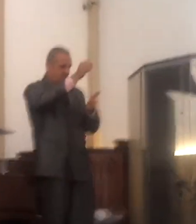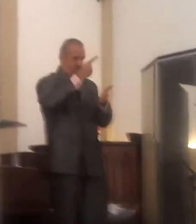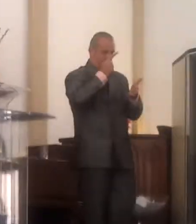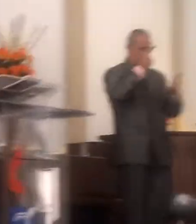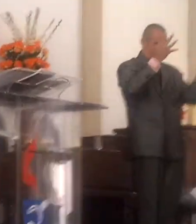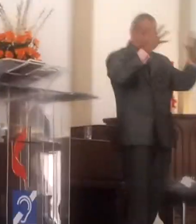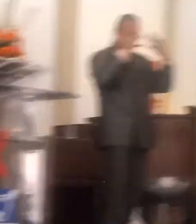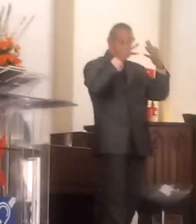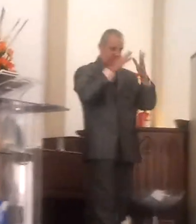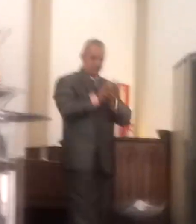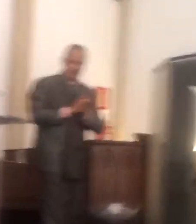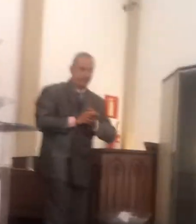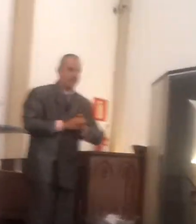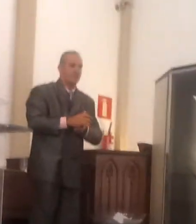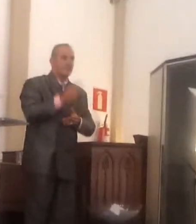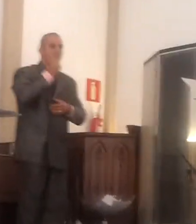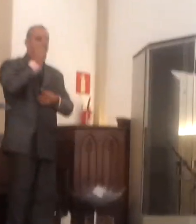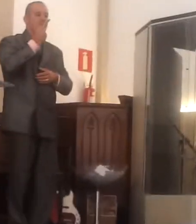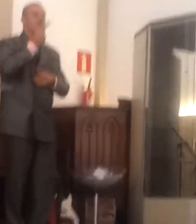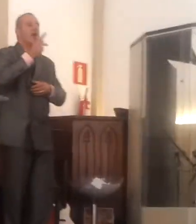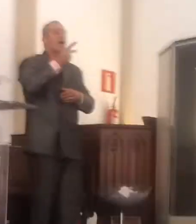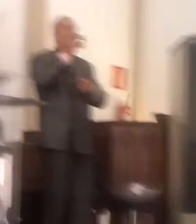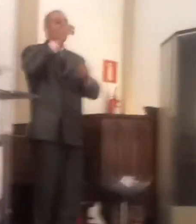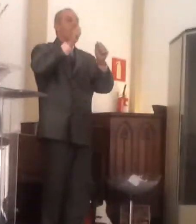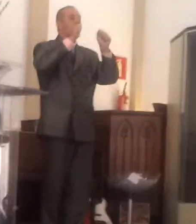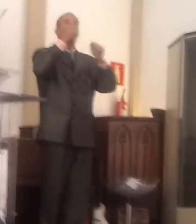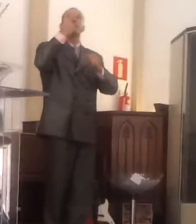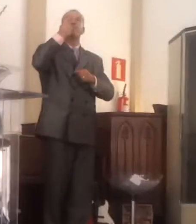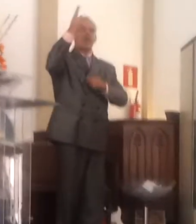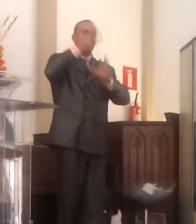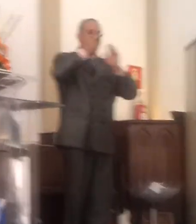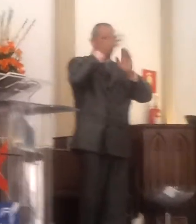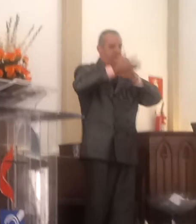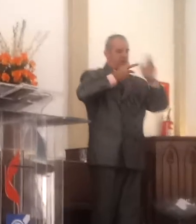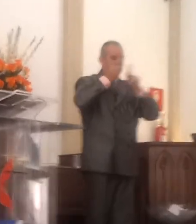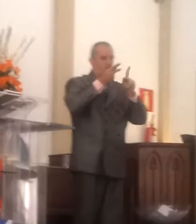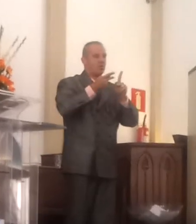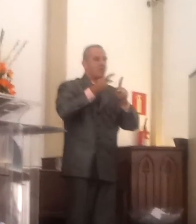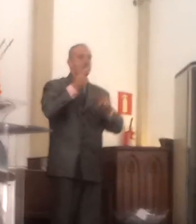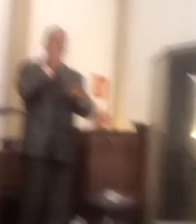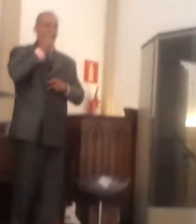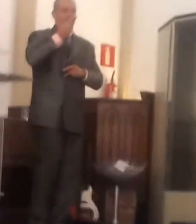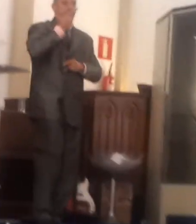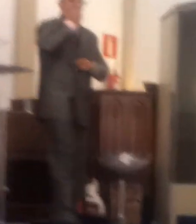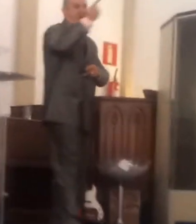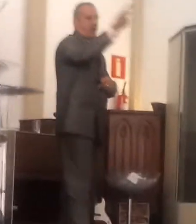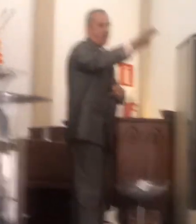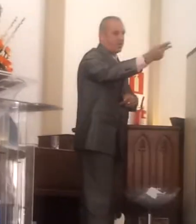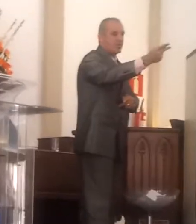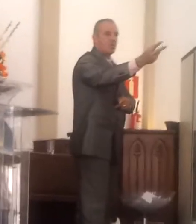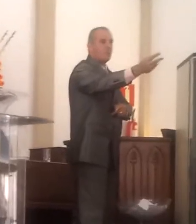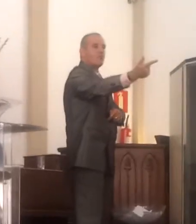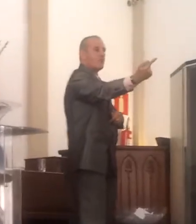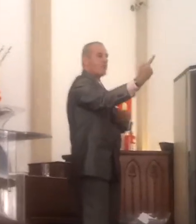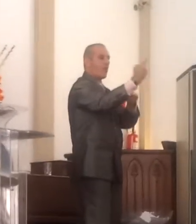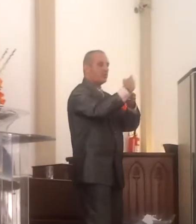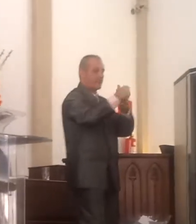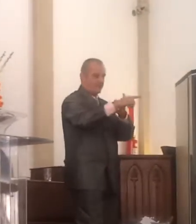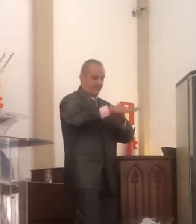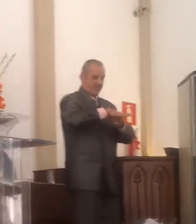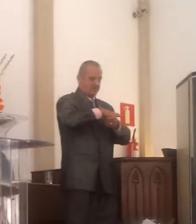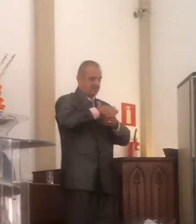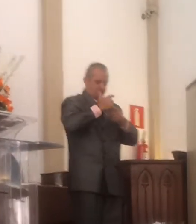fala: assim será a palavra que sair da minha boca, não voltará para mim vazia, mas fará o que me